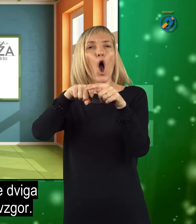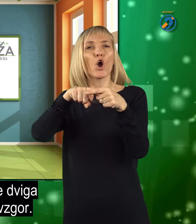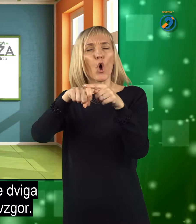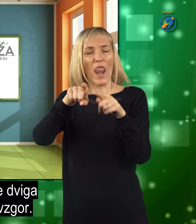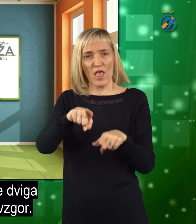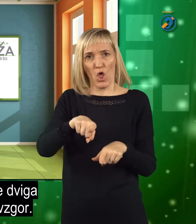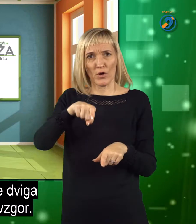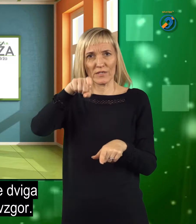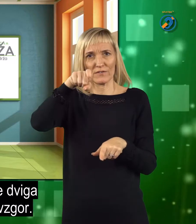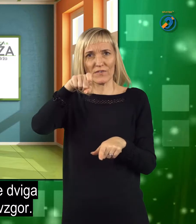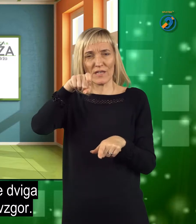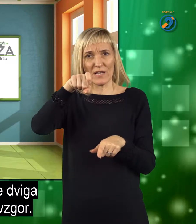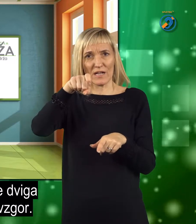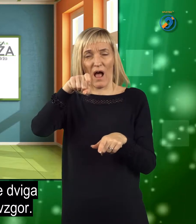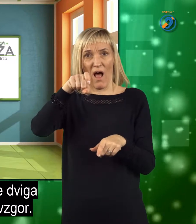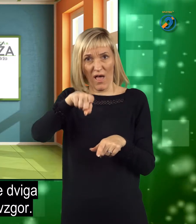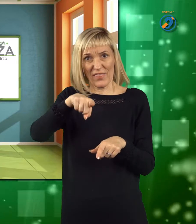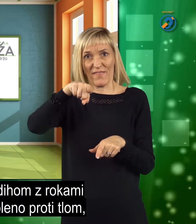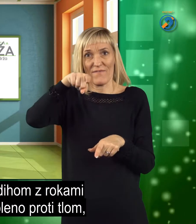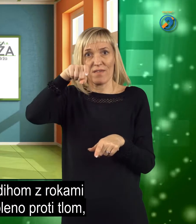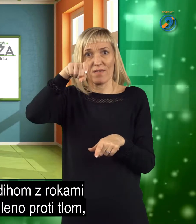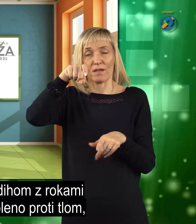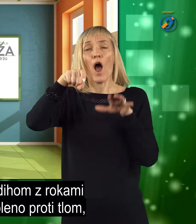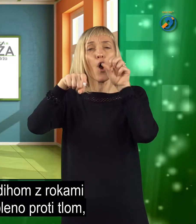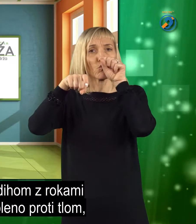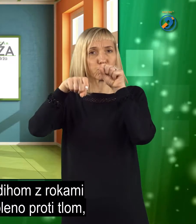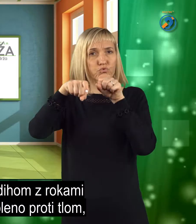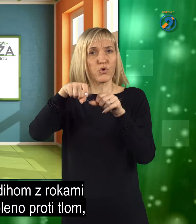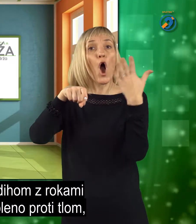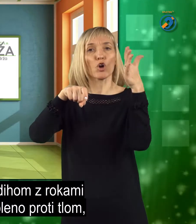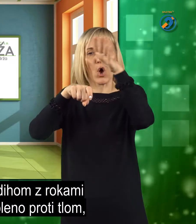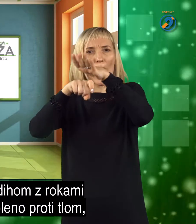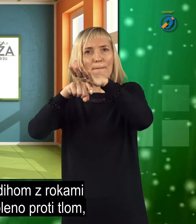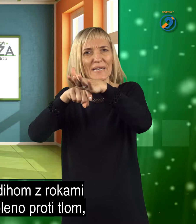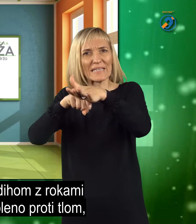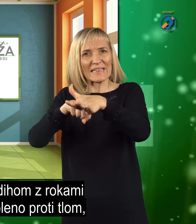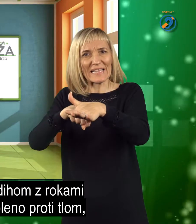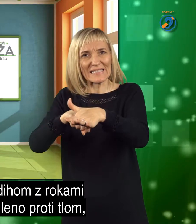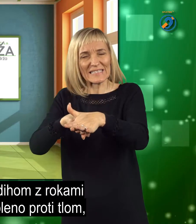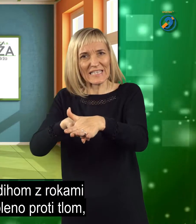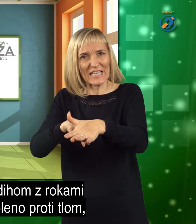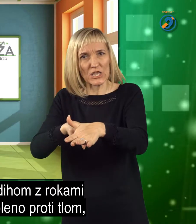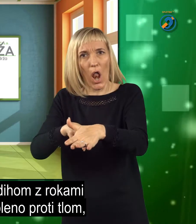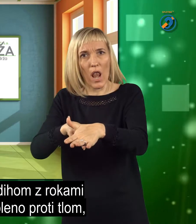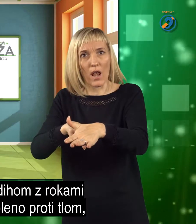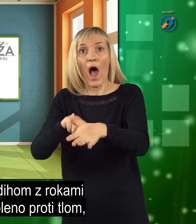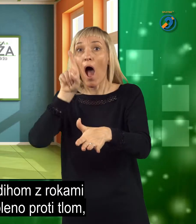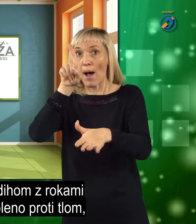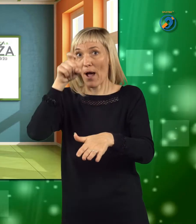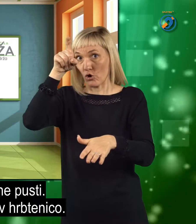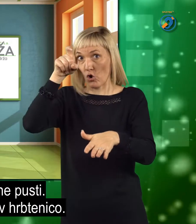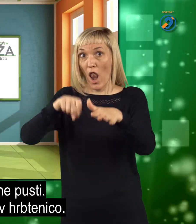Koleno se dviga in sili navzgor. Med počasnim izdihom z rokami močno potiskaj koleno proti